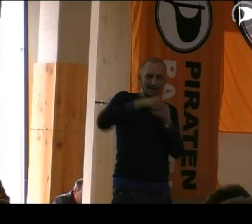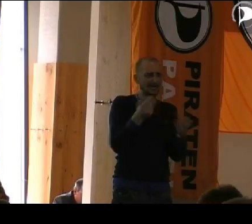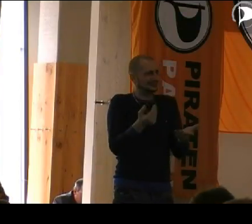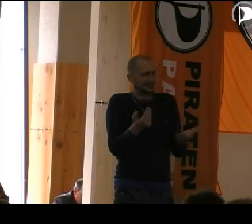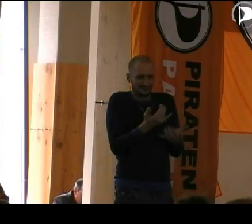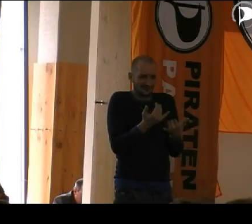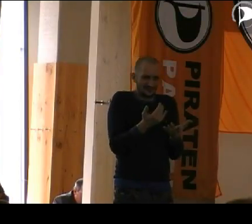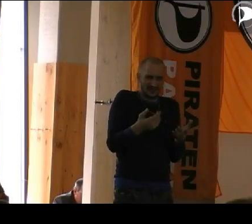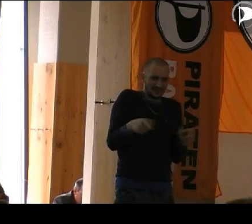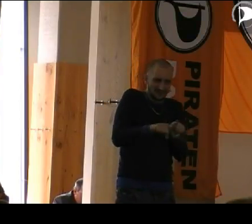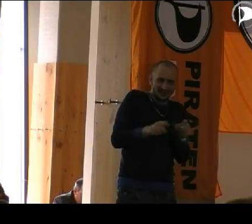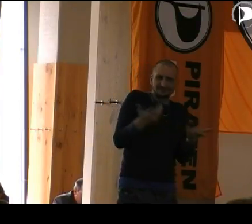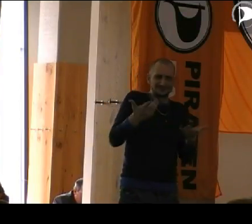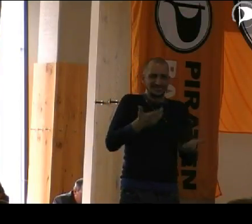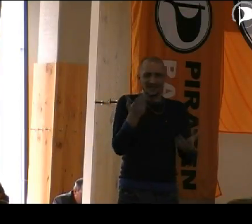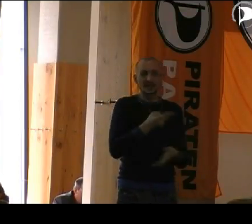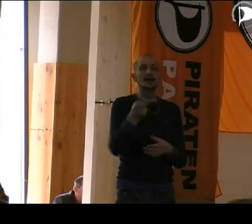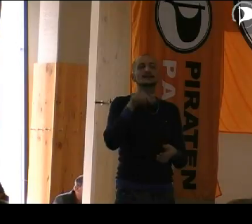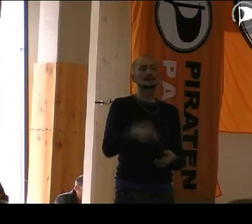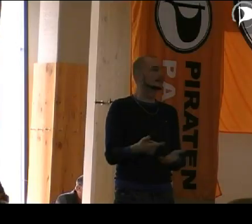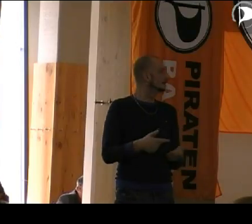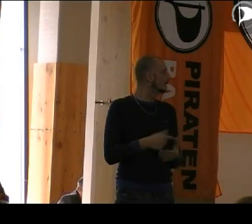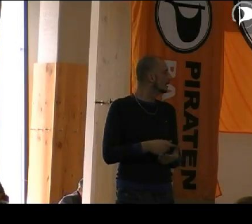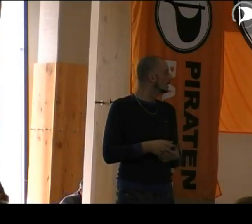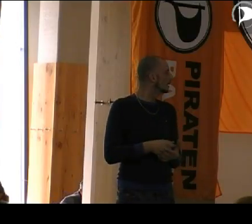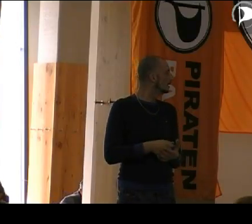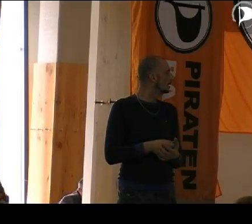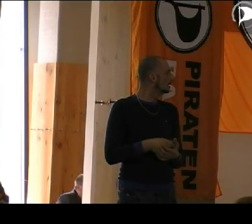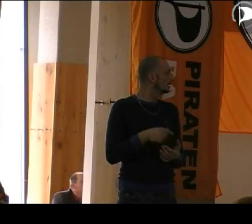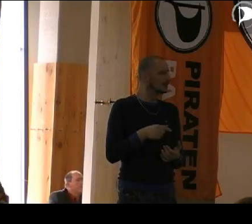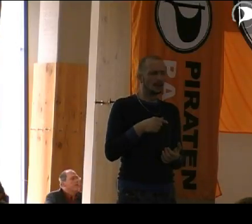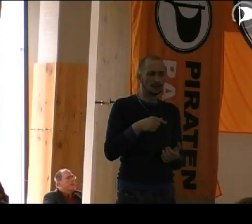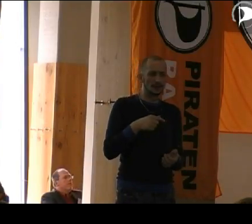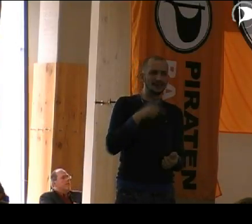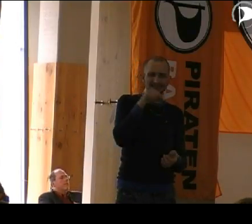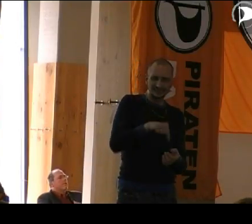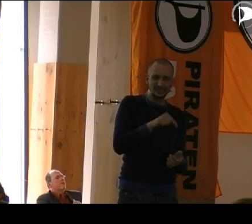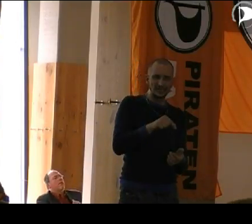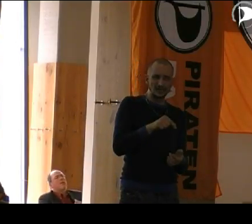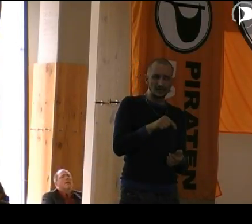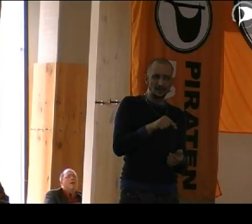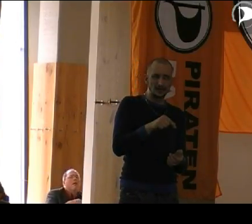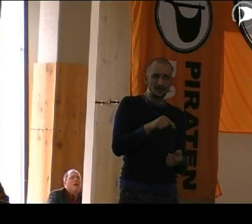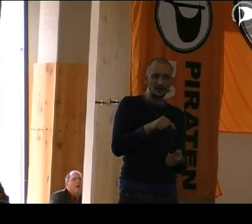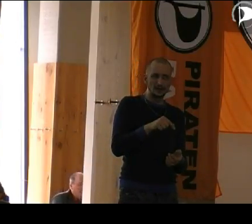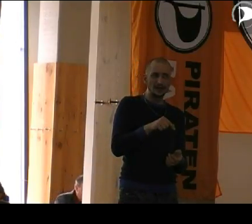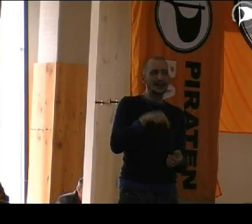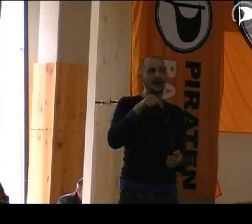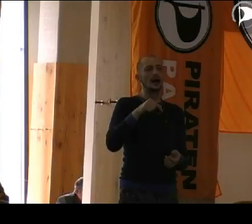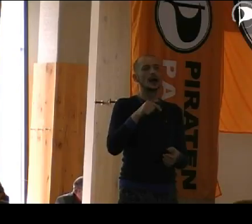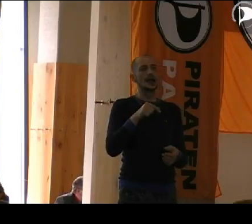dann einen riesenschritt 90 hafen und derjenige der jetzt dagegen nicht die muster und